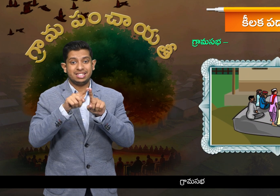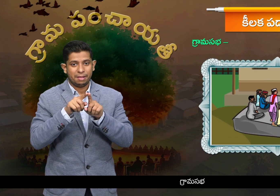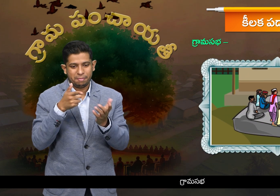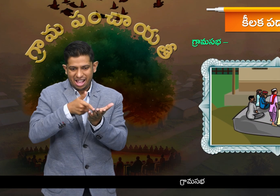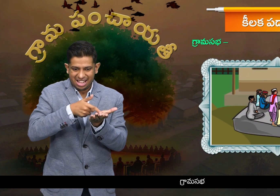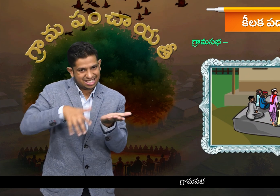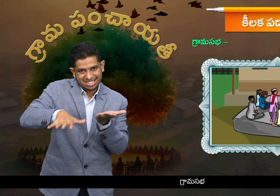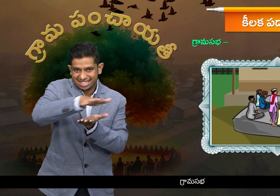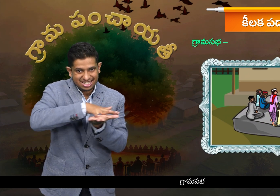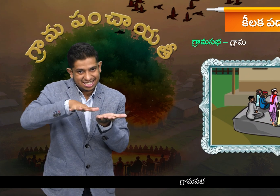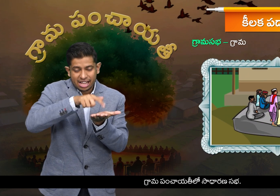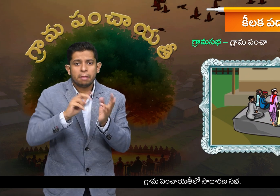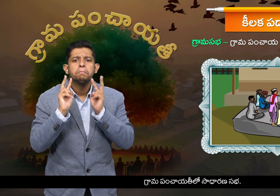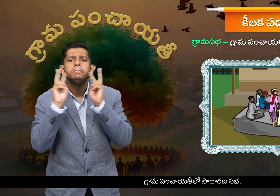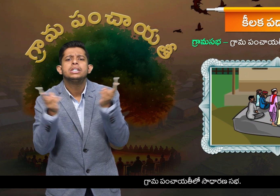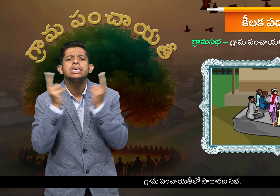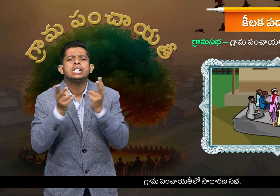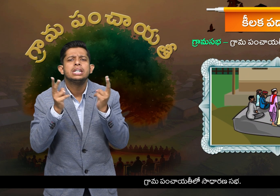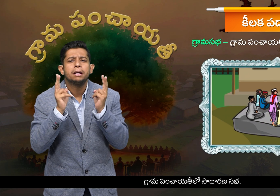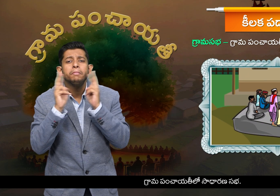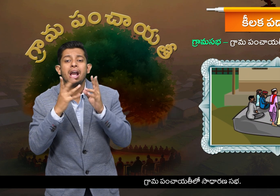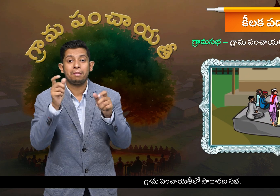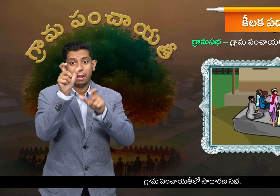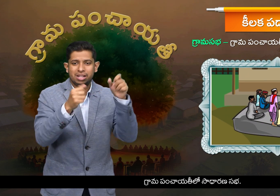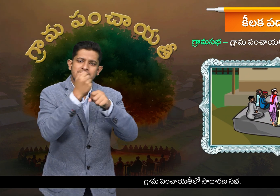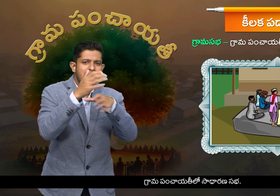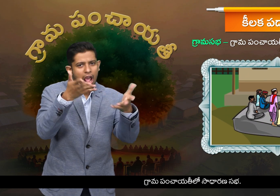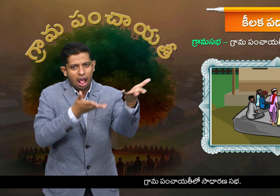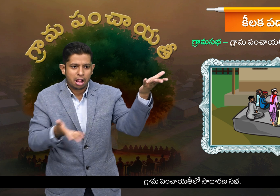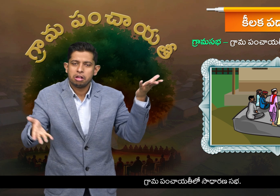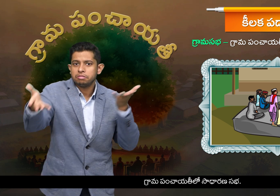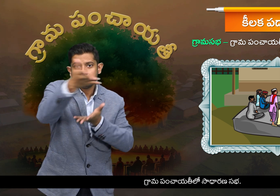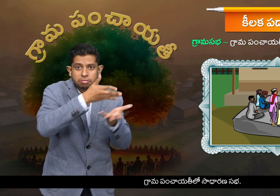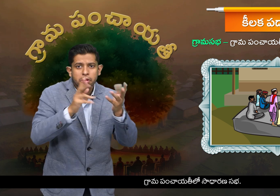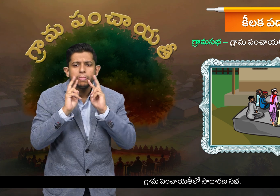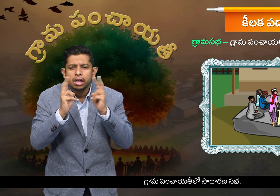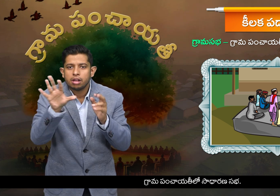గ్రామ సభ గ్రామ పంచాయతీలో సాధారణ సభ.